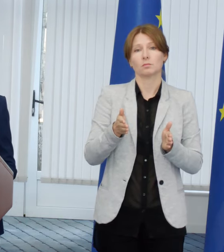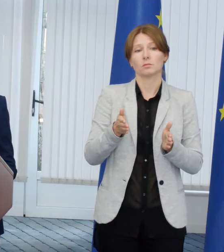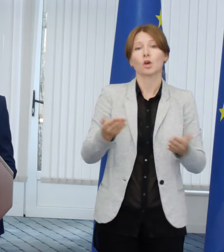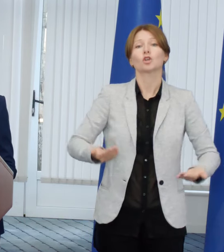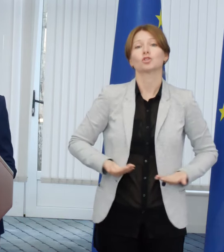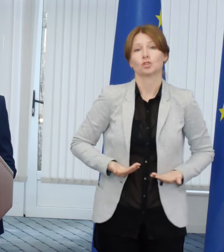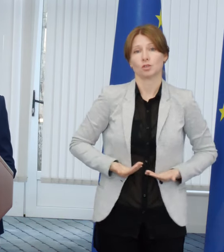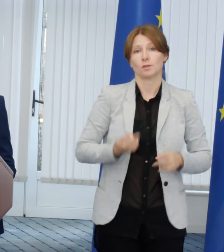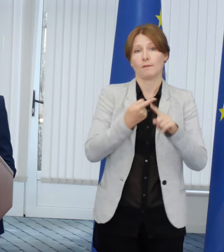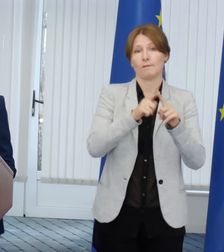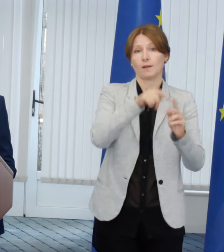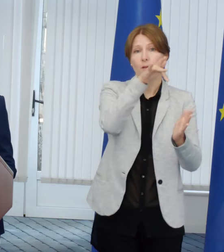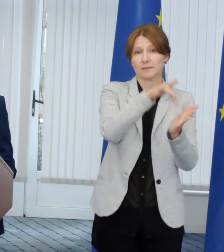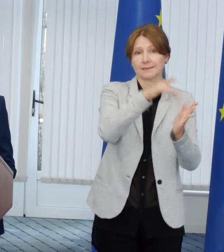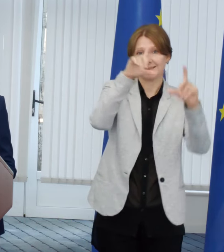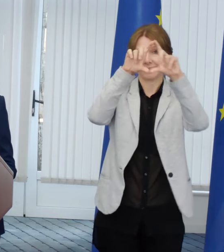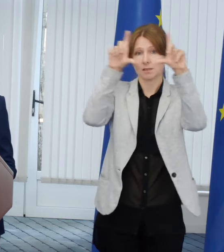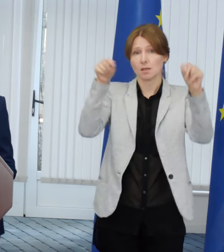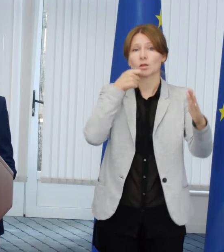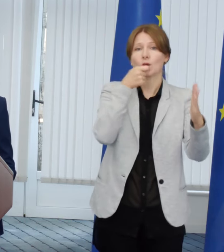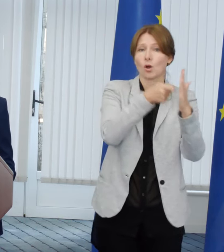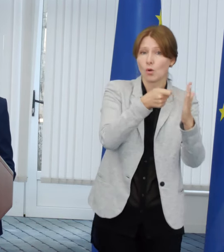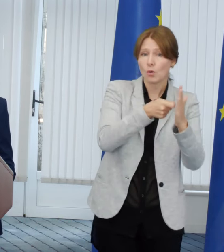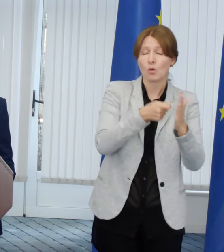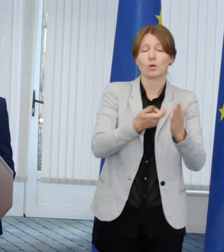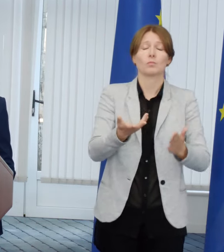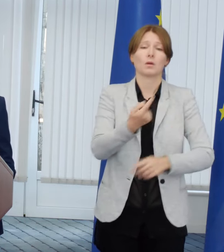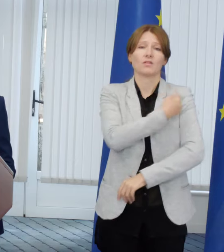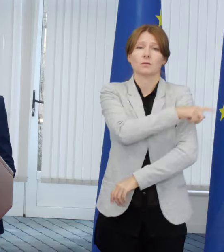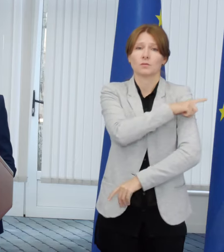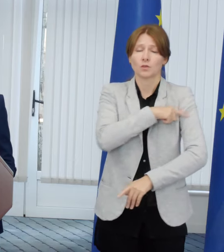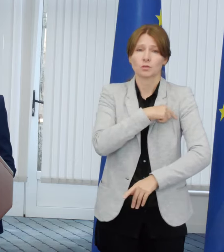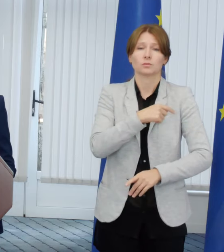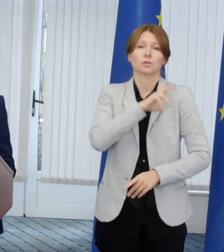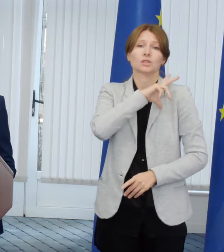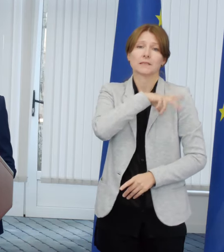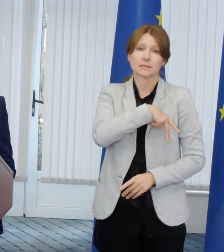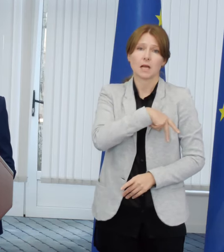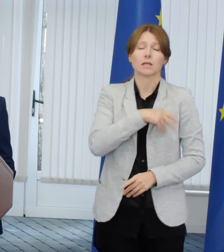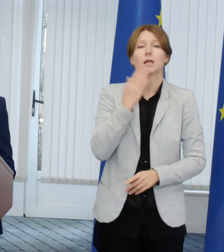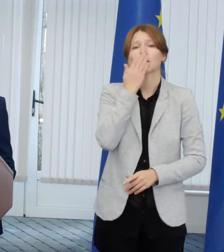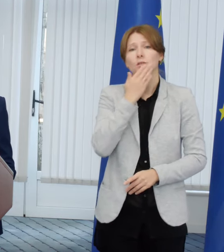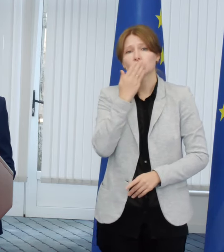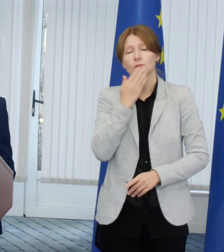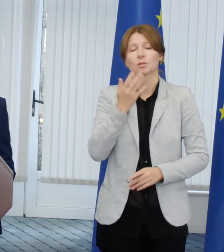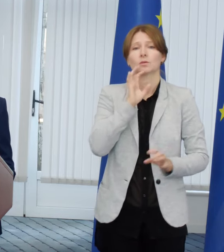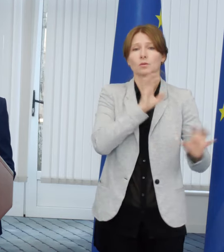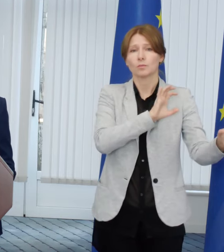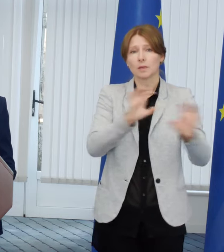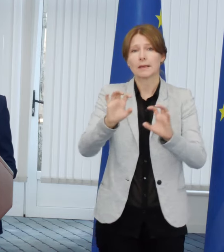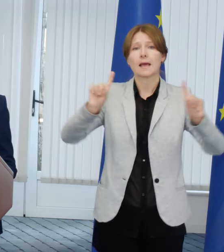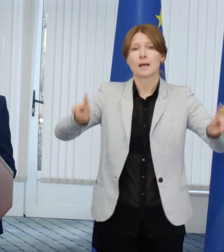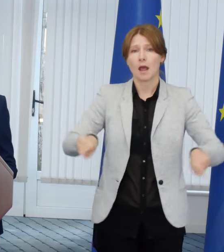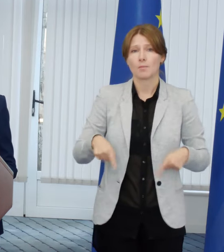plasate în acest centru, primesc alimentație, asistență medicală, asistență igienico-sanitară,